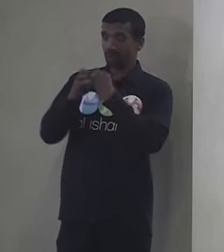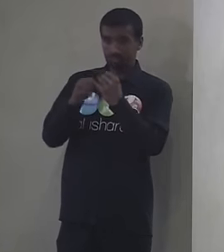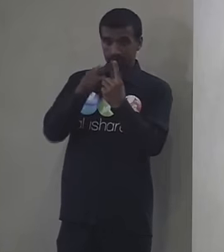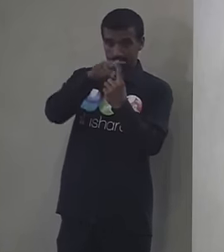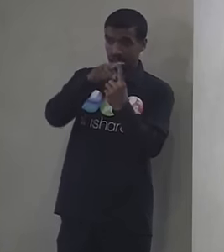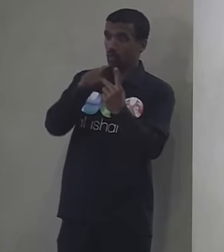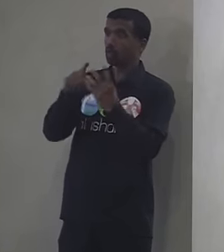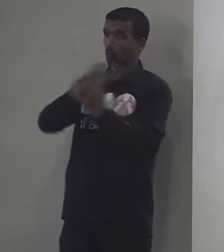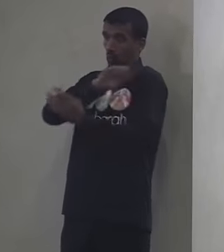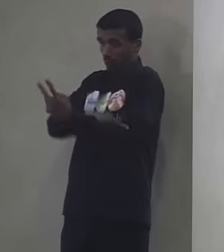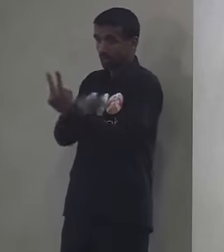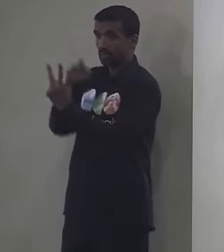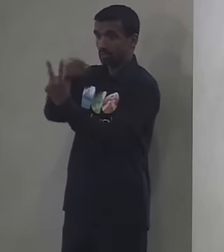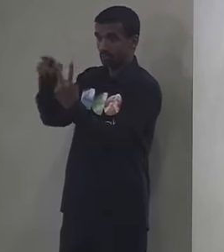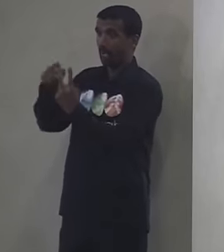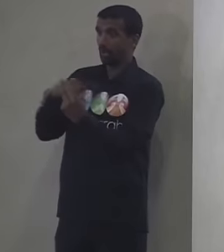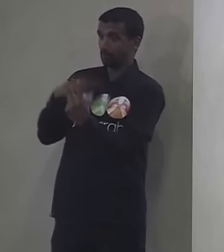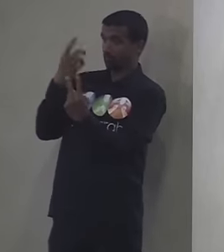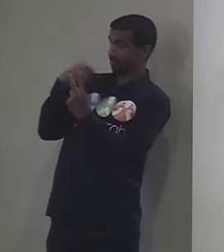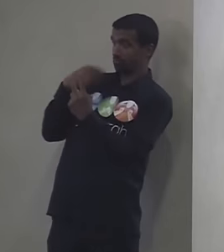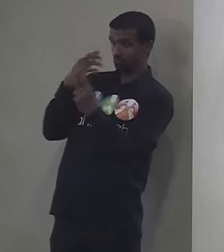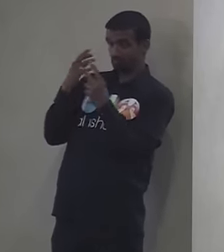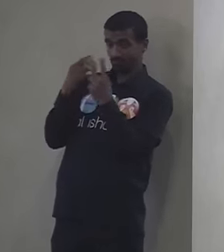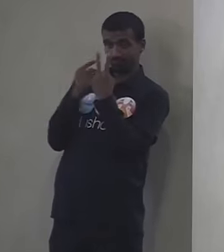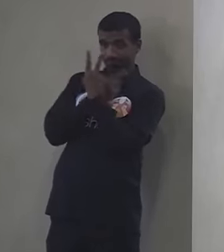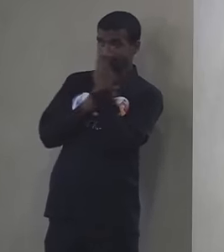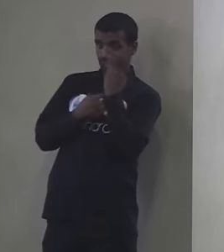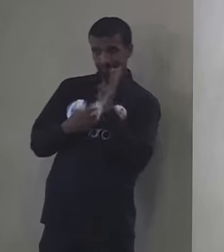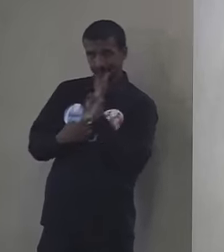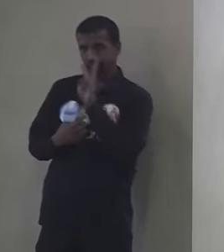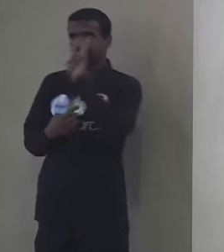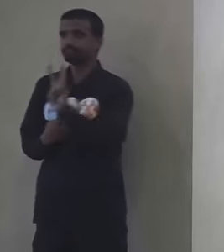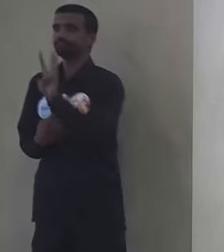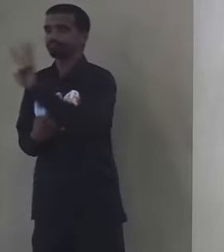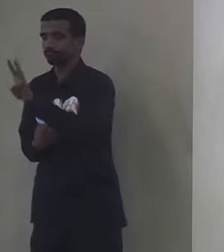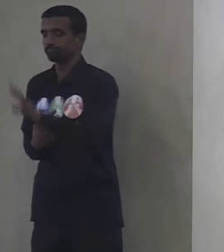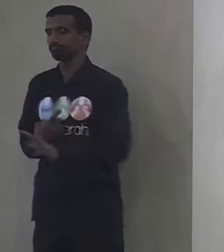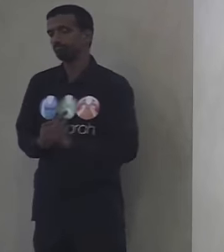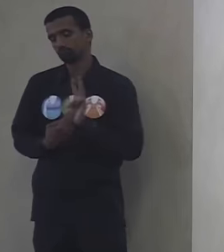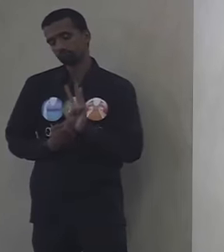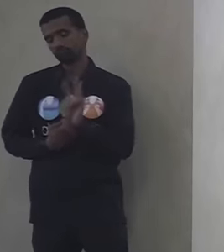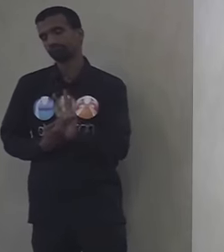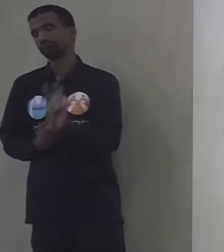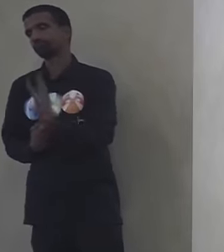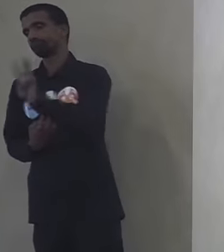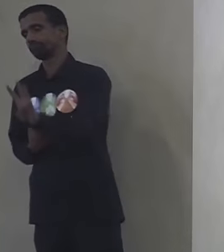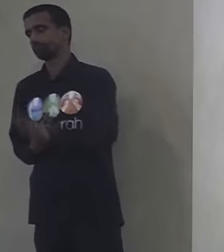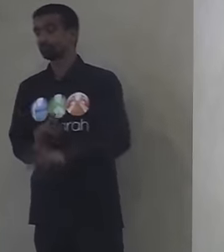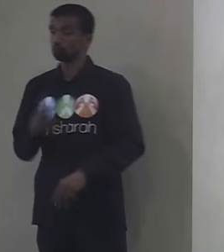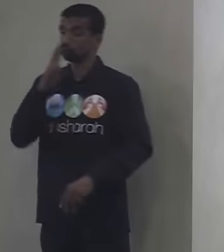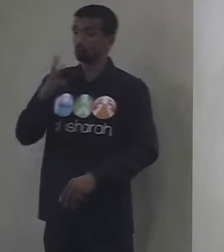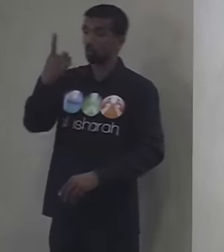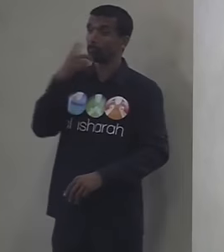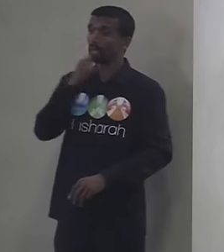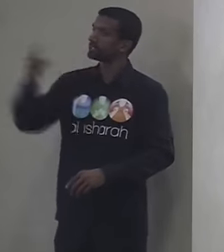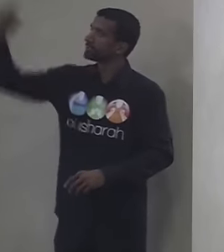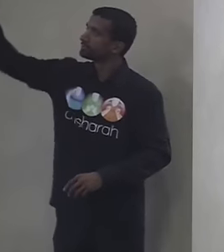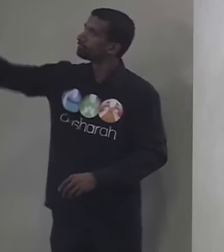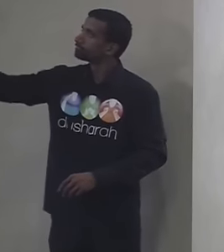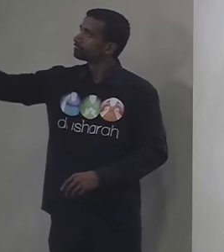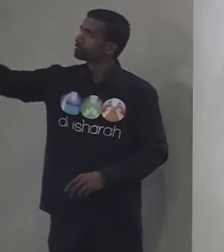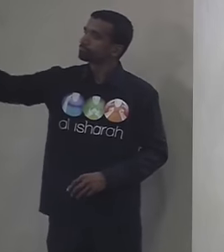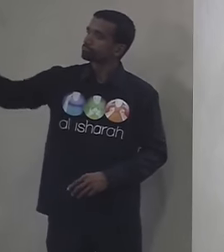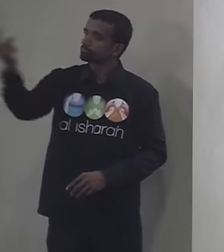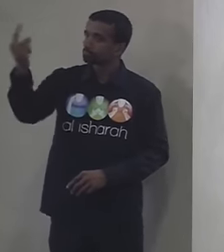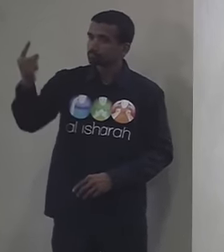الْأَنصَارِ فَإِذَا هُوَ لَيْسَ فِي بَيْتِهِ فَلَمَّا رَأَتْهُ الْمَرْأَةُ قَالَتْ مَرْحَبًا وَأَهْلًا. So they saw a man from the Ansar, and then his wife